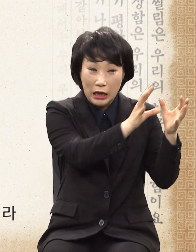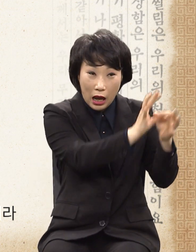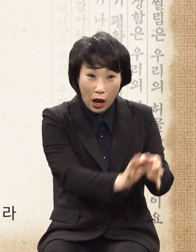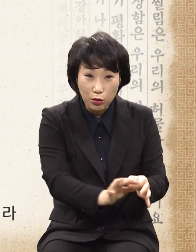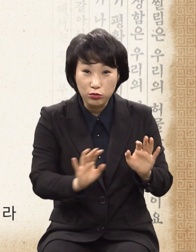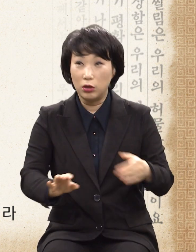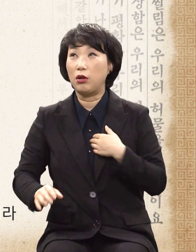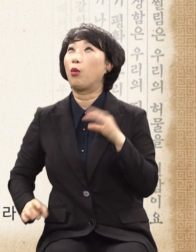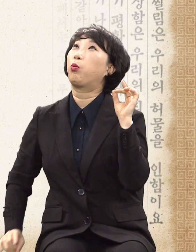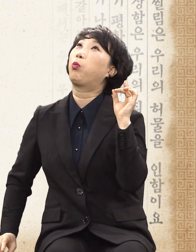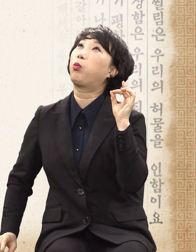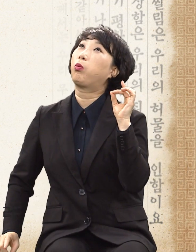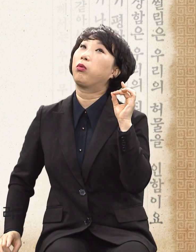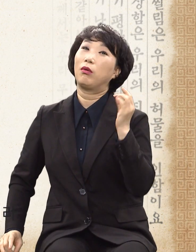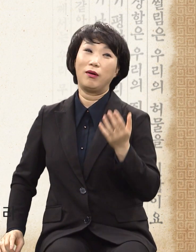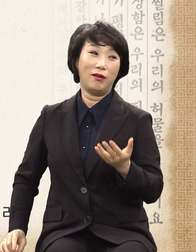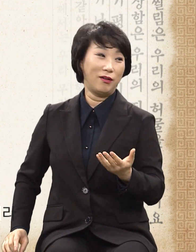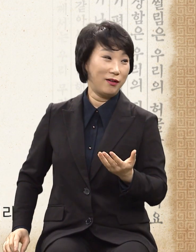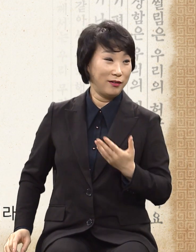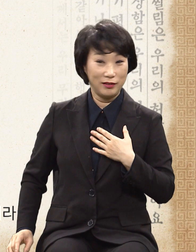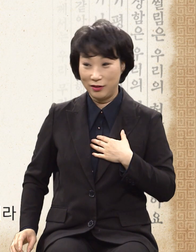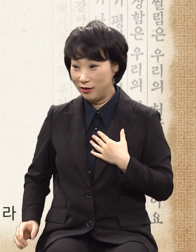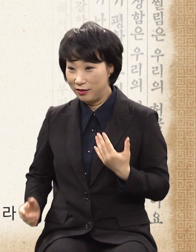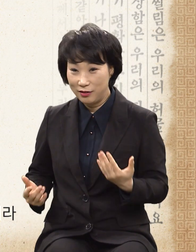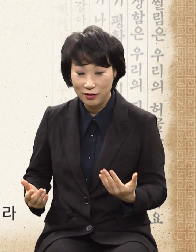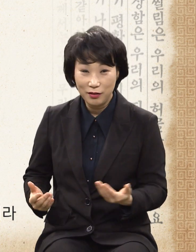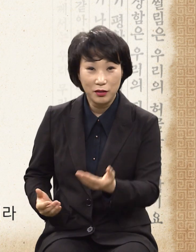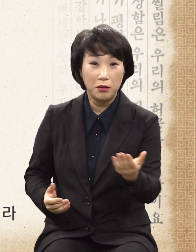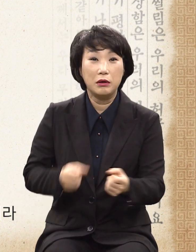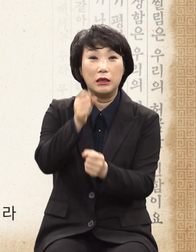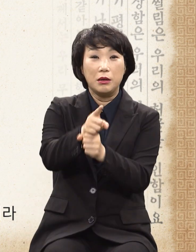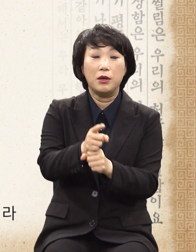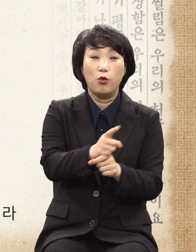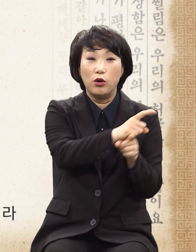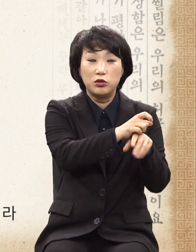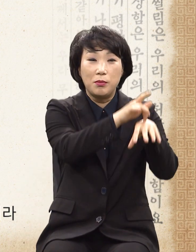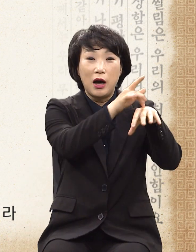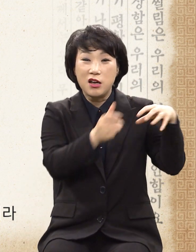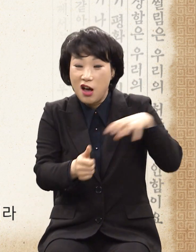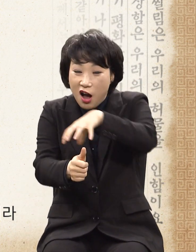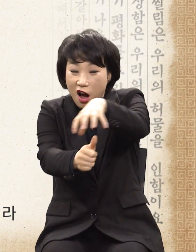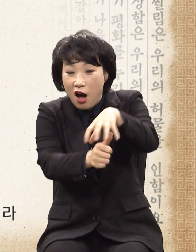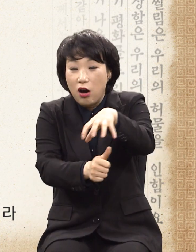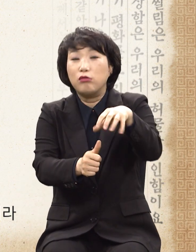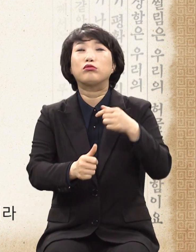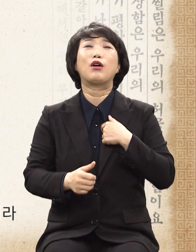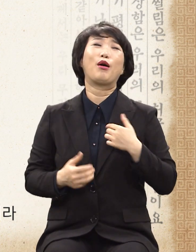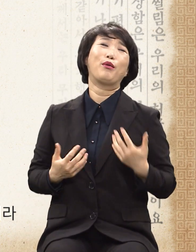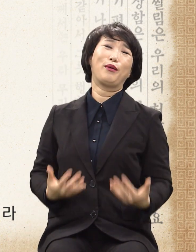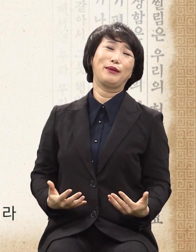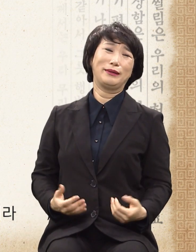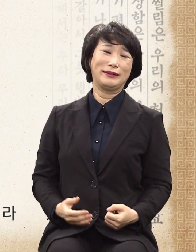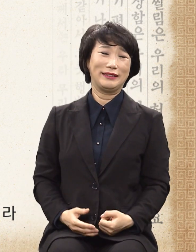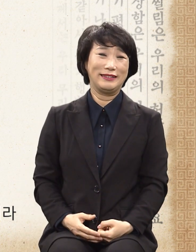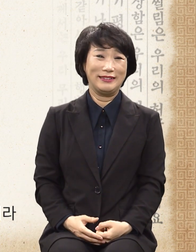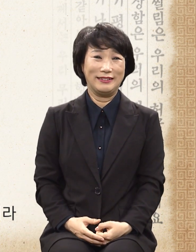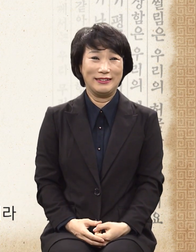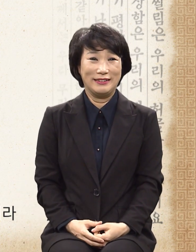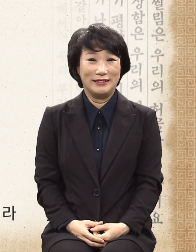나는 쉬고 있다, 아무것도 않고 있다. 그럼 이미 적에게 침몰당한 자지 무엇이냐 그